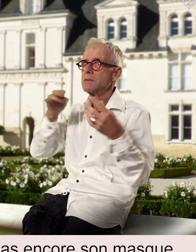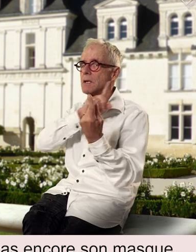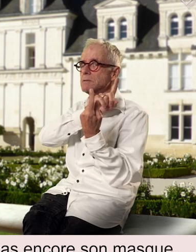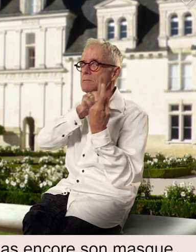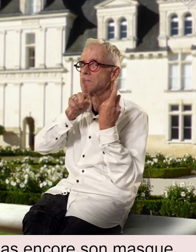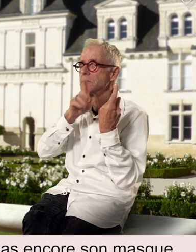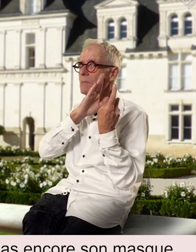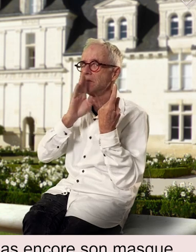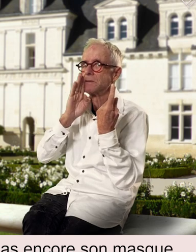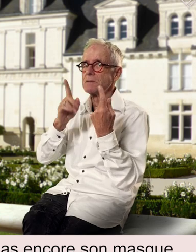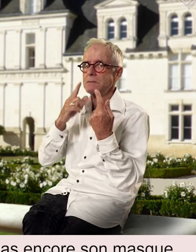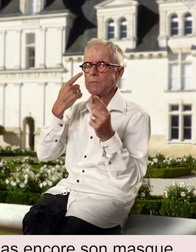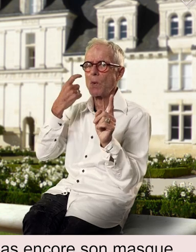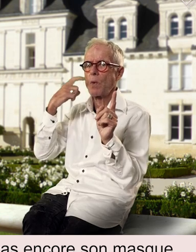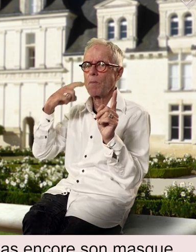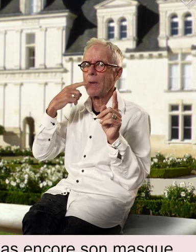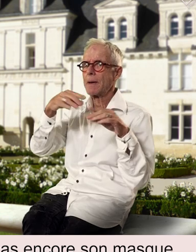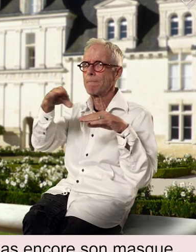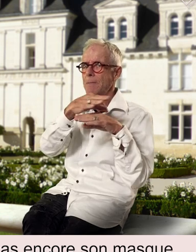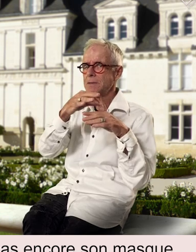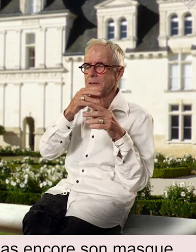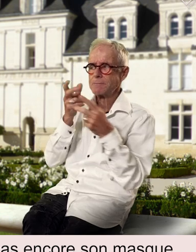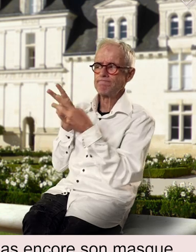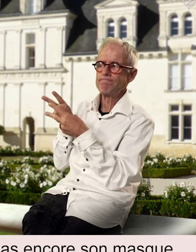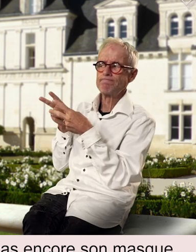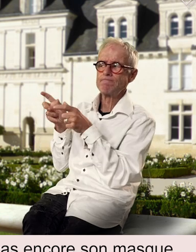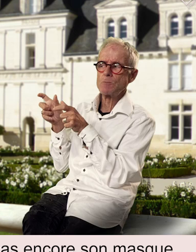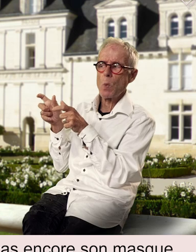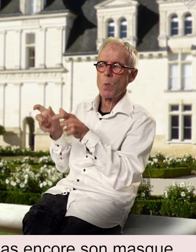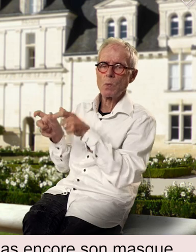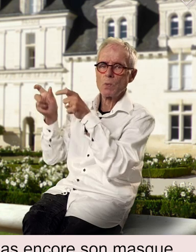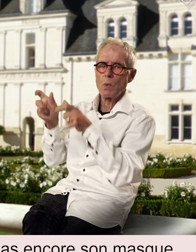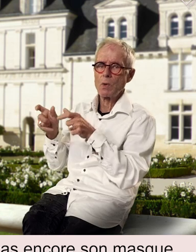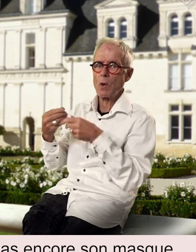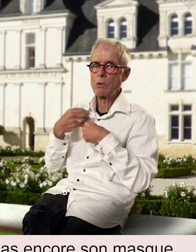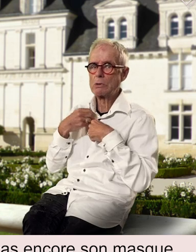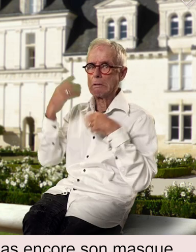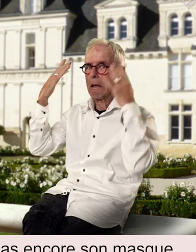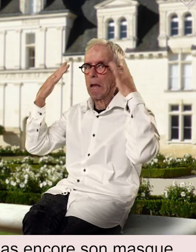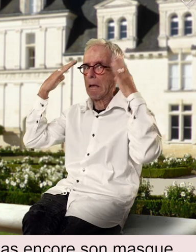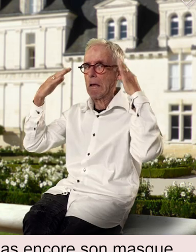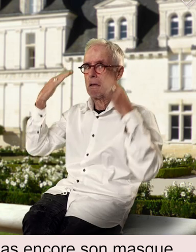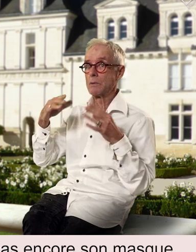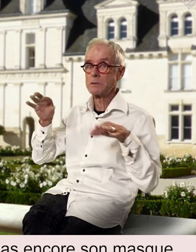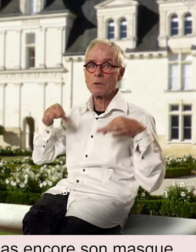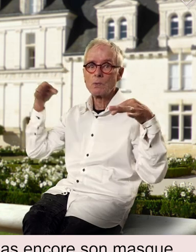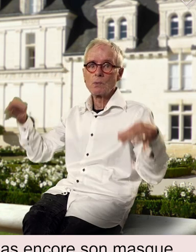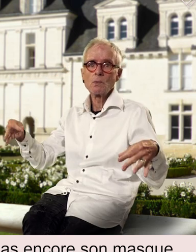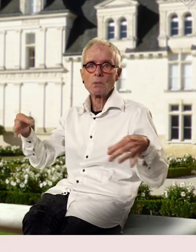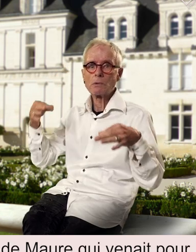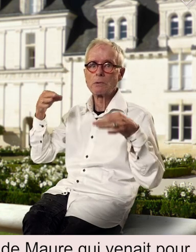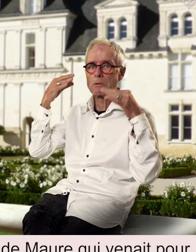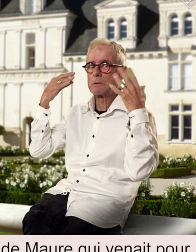Elle s'aperçut bien que le prince, son mari, y avait pris garde, ce qui la mit en inquiétude et, toute troublée, quelque temps